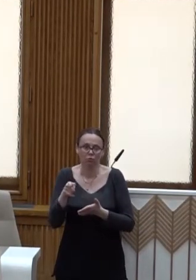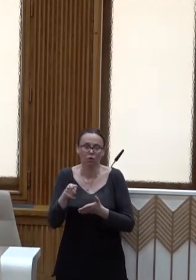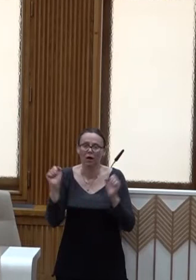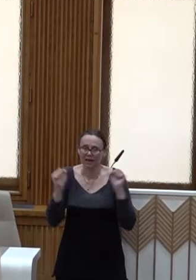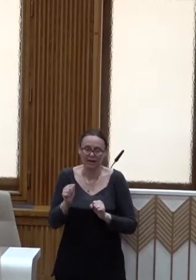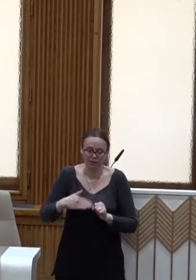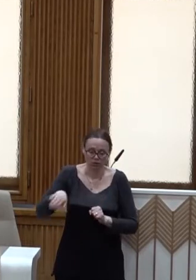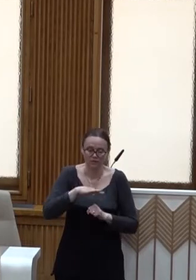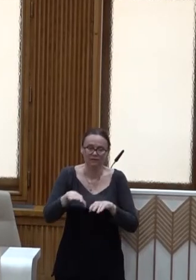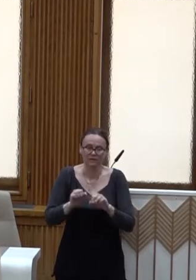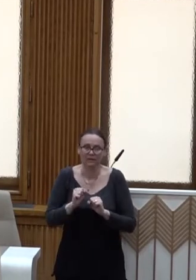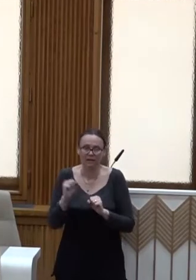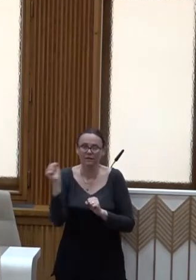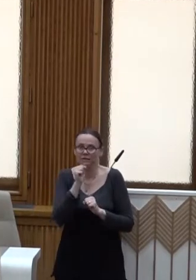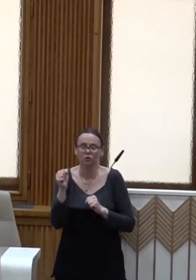resno vzeli, ne, ker